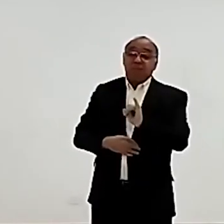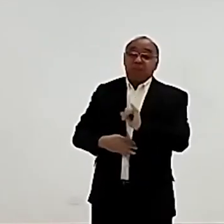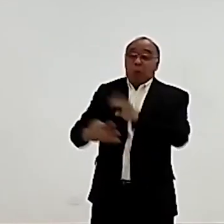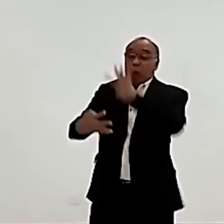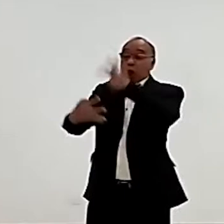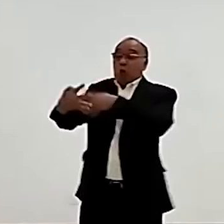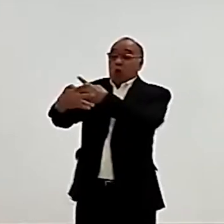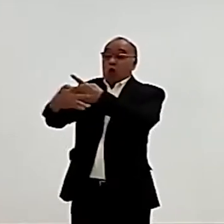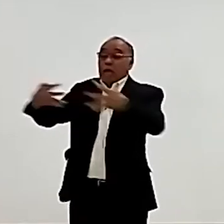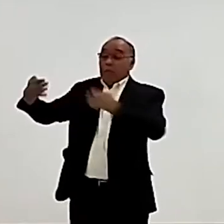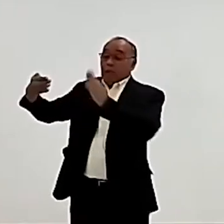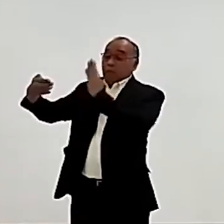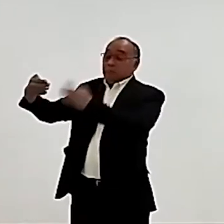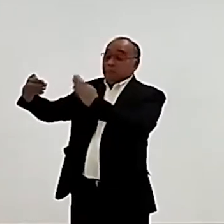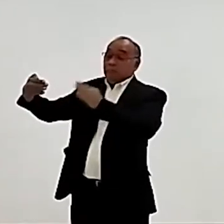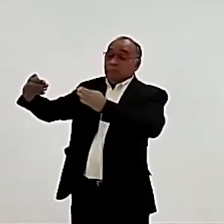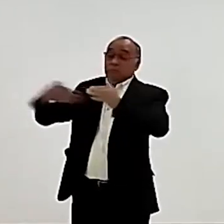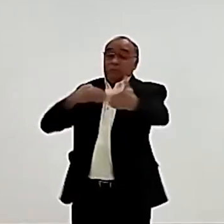entonces